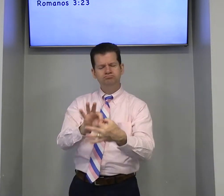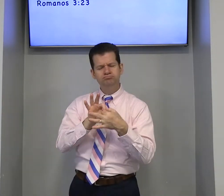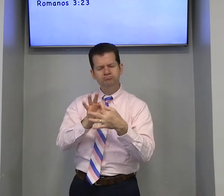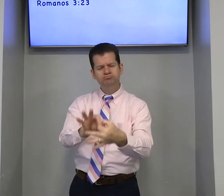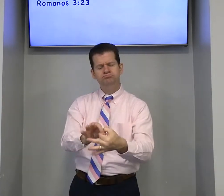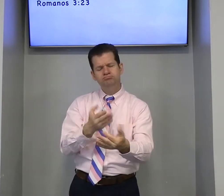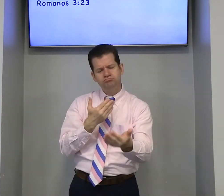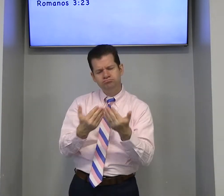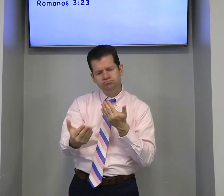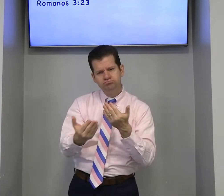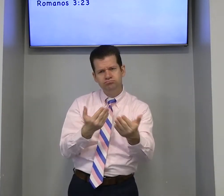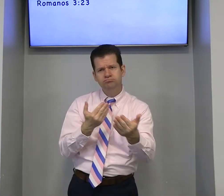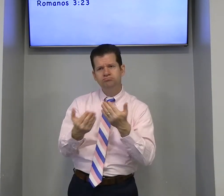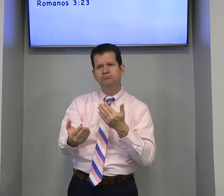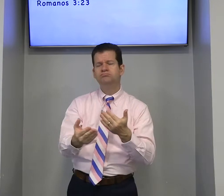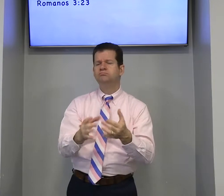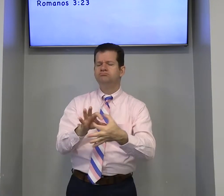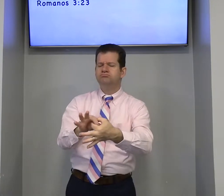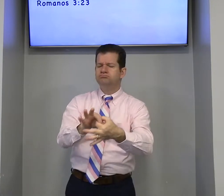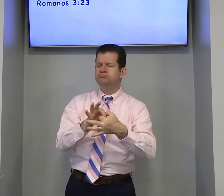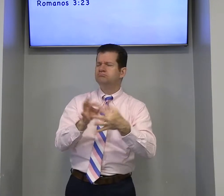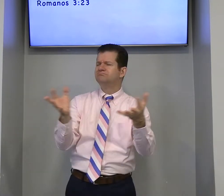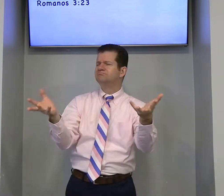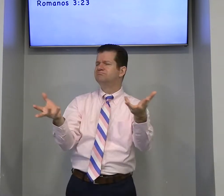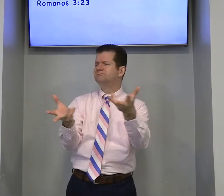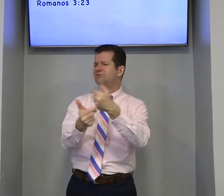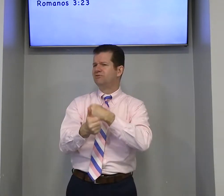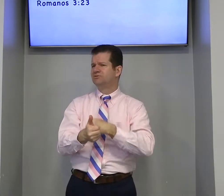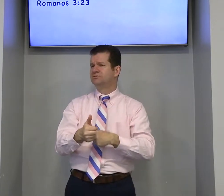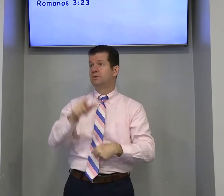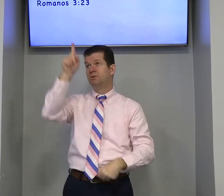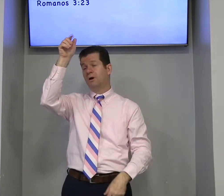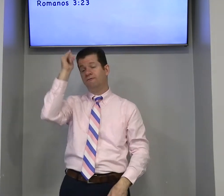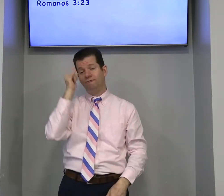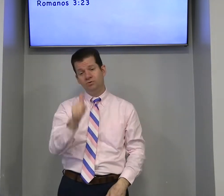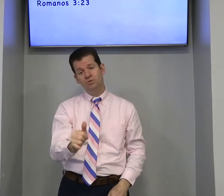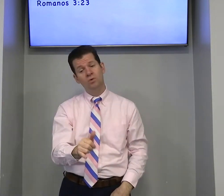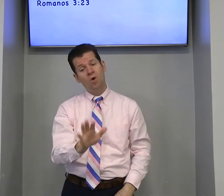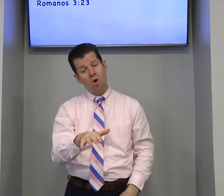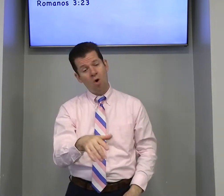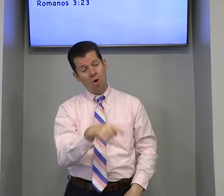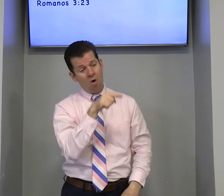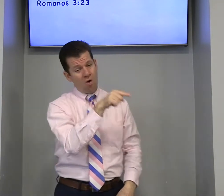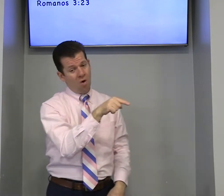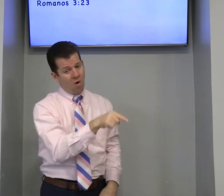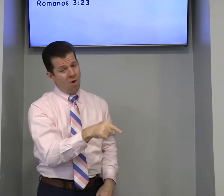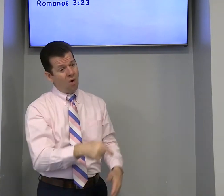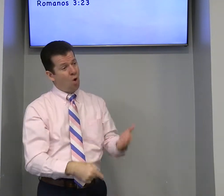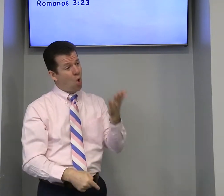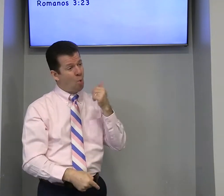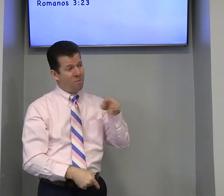perfeito, com comunhão, relacionamento com Deus maravilhoso. E Deus avisou: olha,